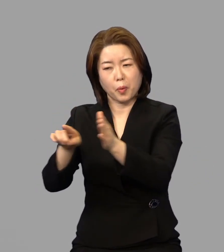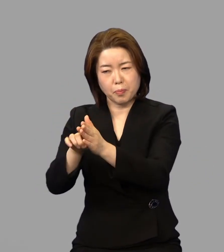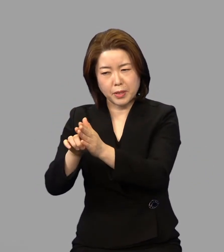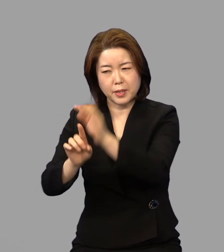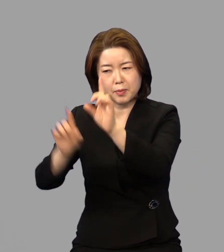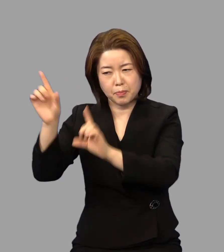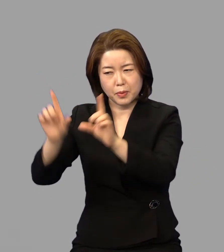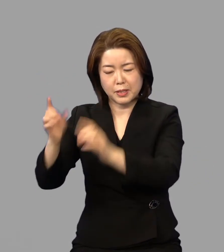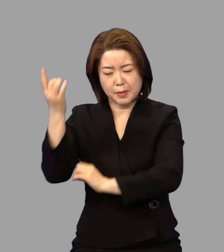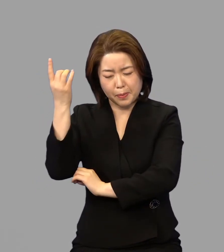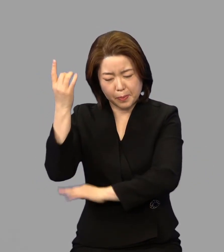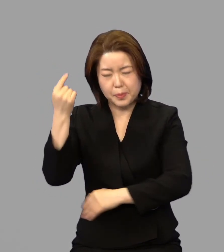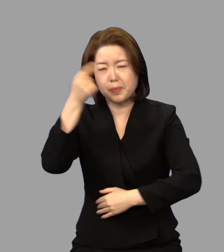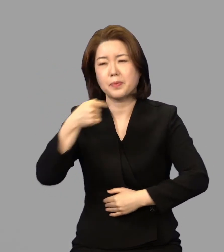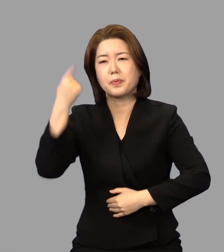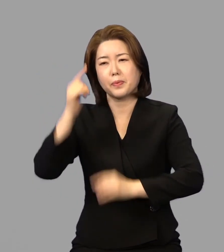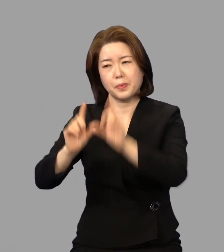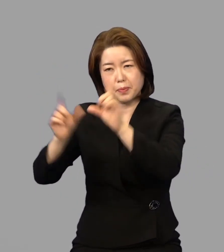민낯입니다.